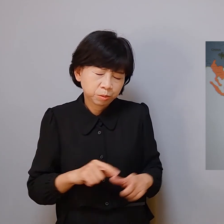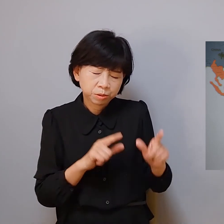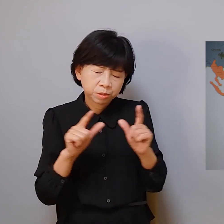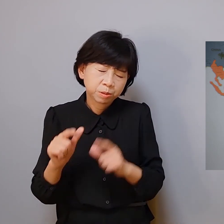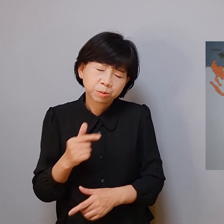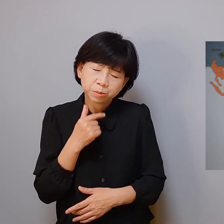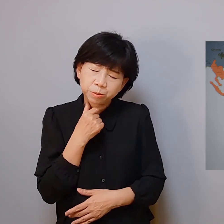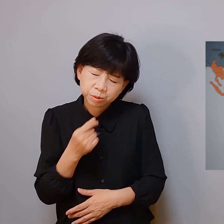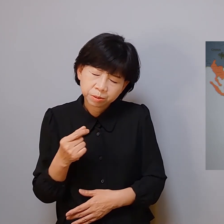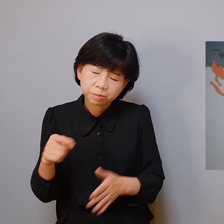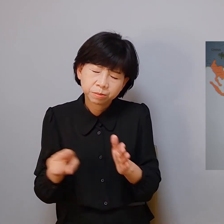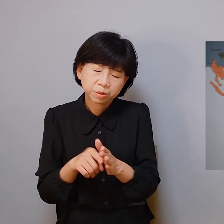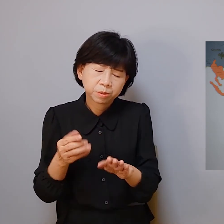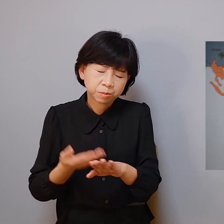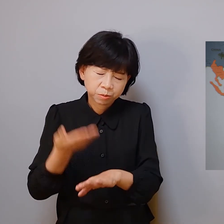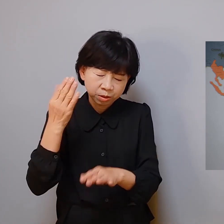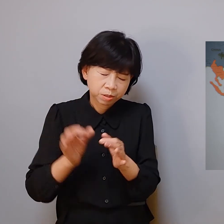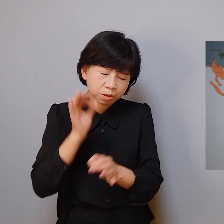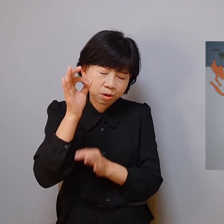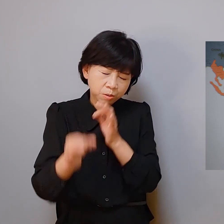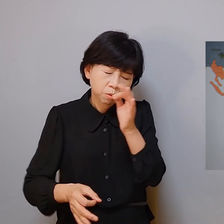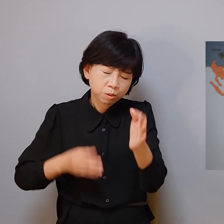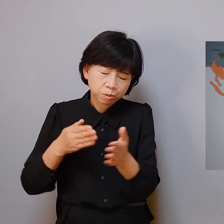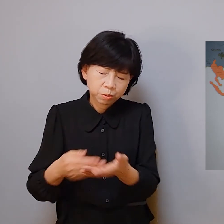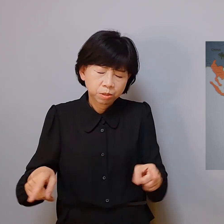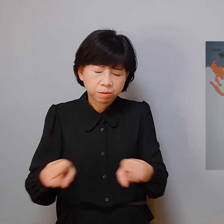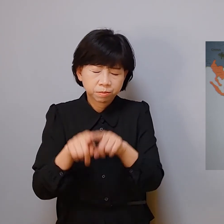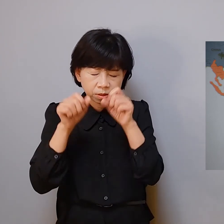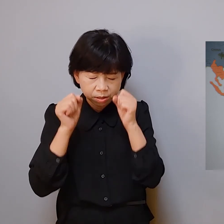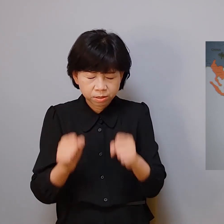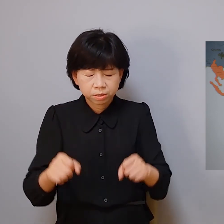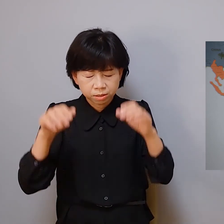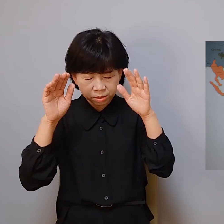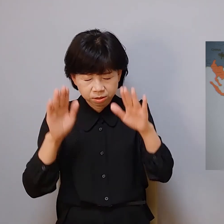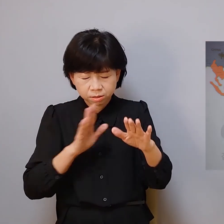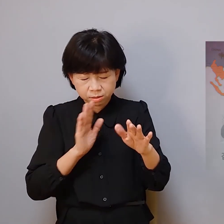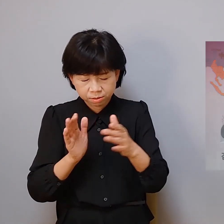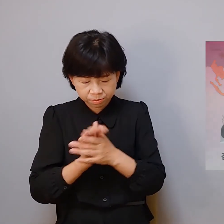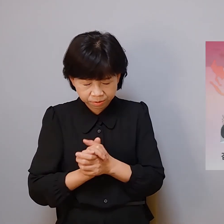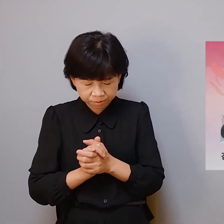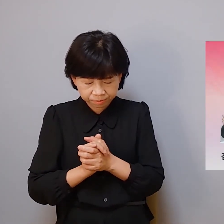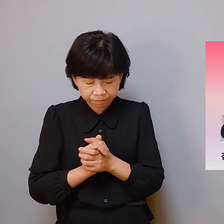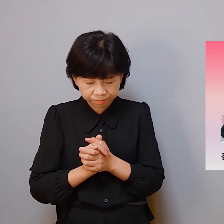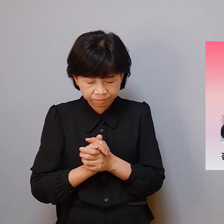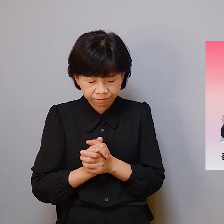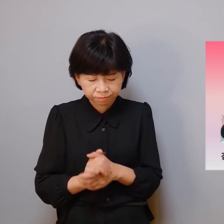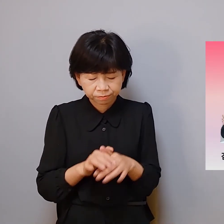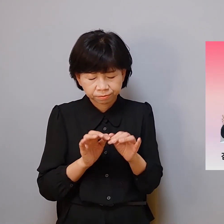살아가려고 하오니 그 믿음 위에 영원토록 함께 있을지어다. 아멘.